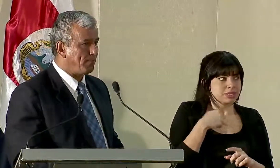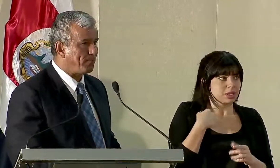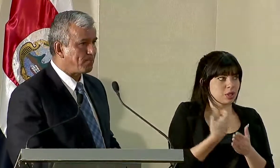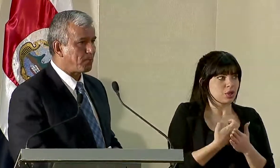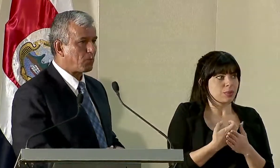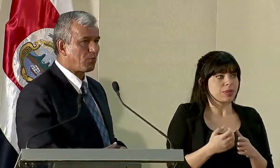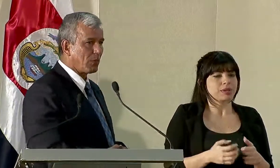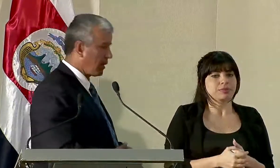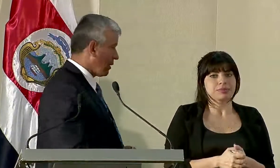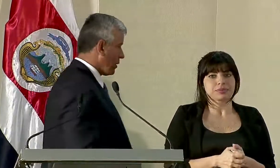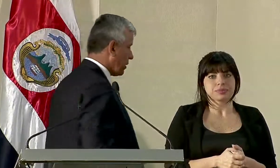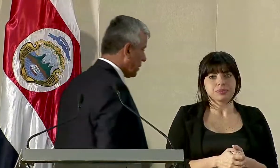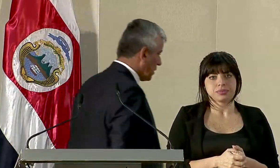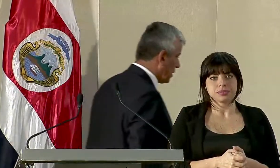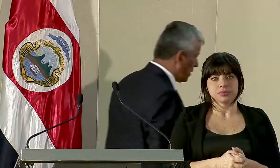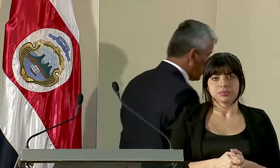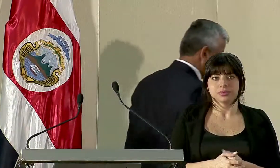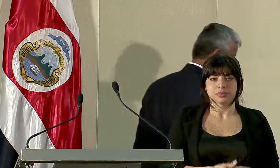Economía.